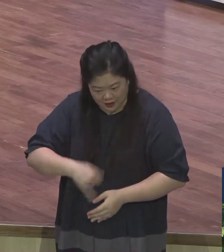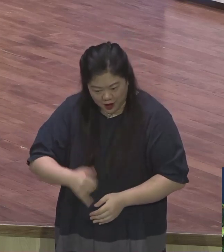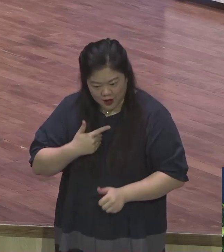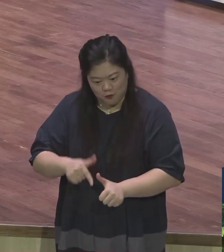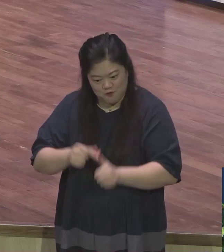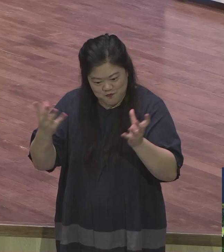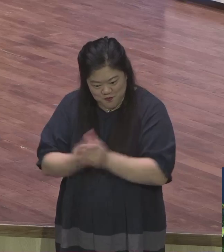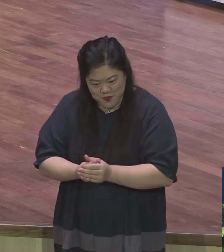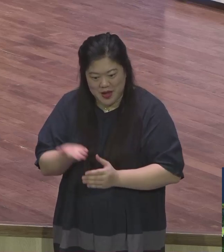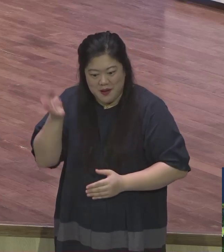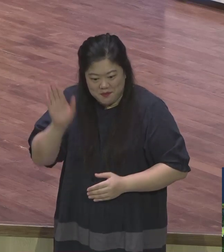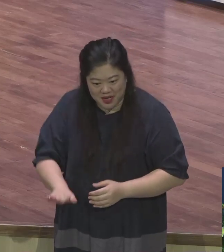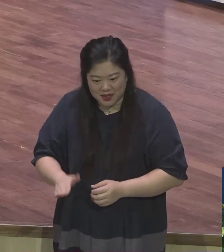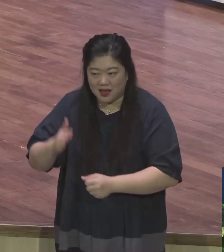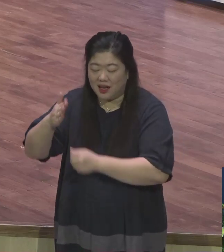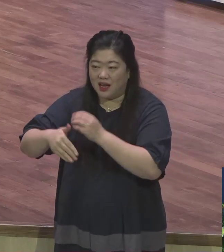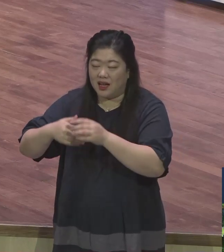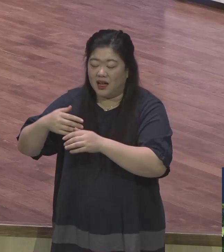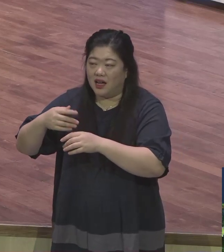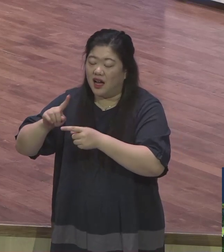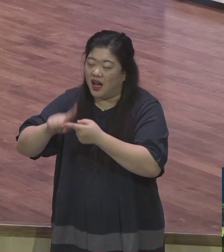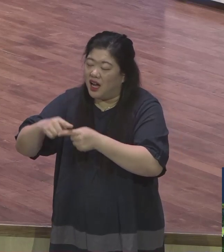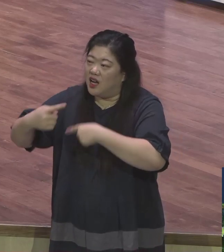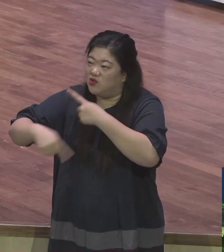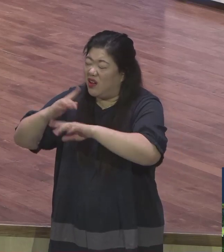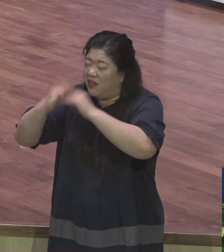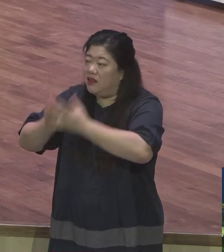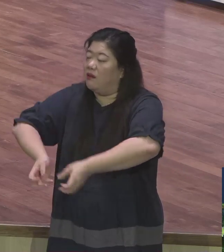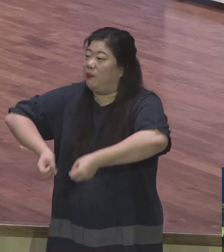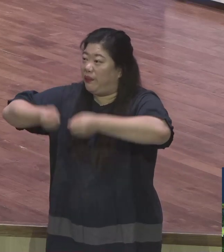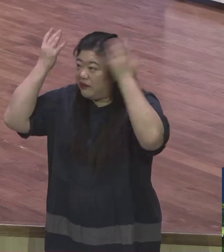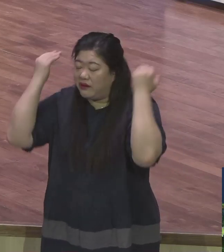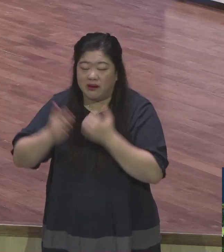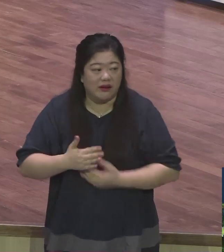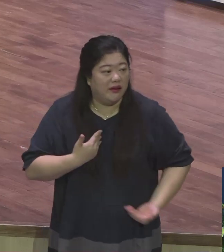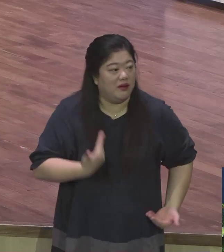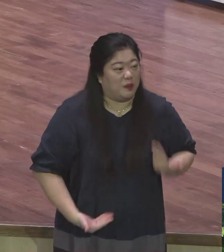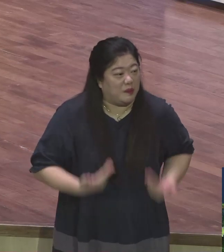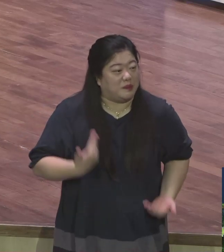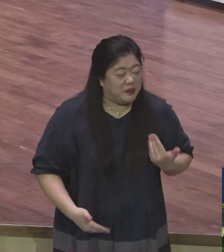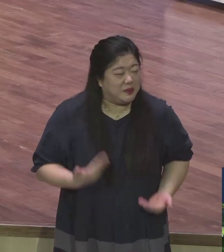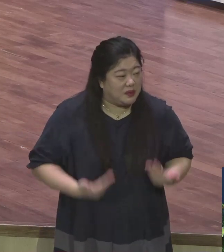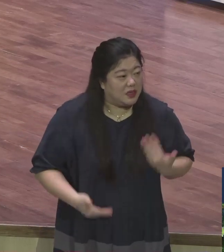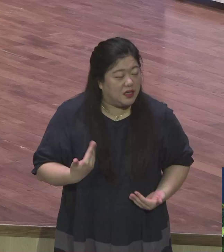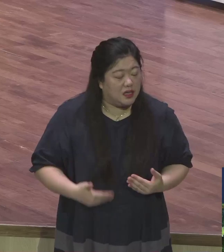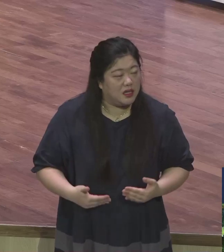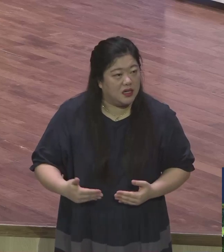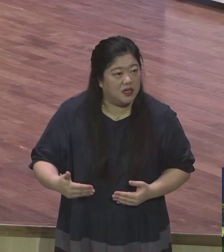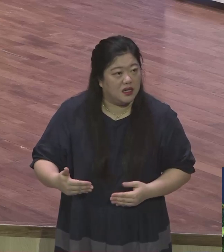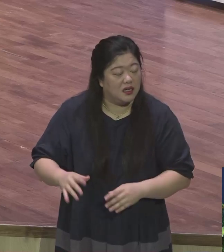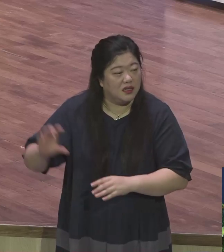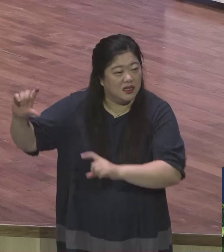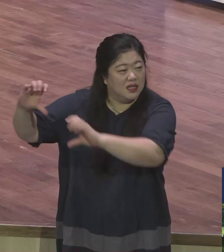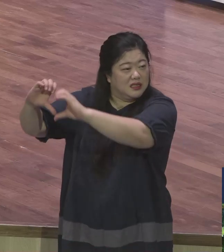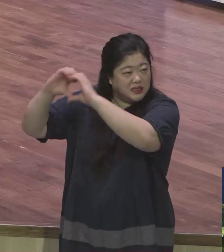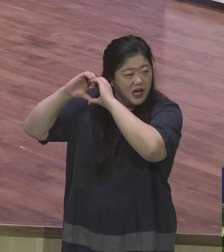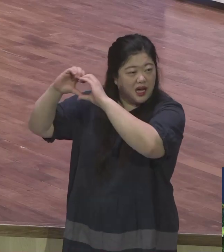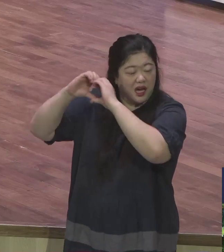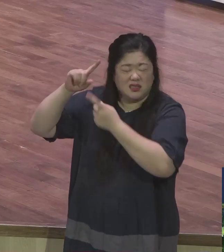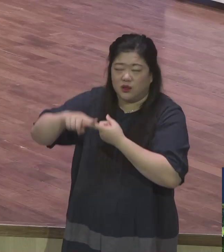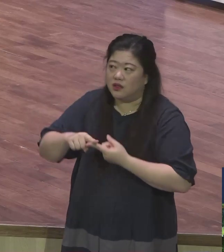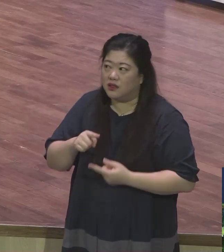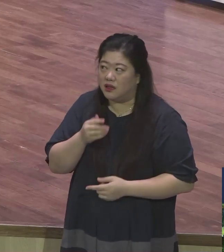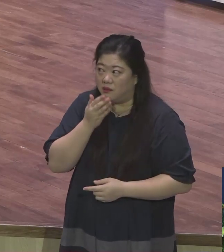사람에도 불구하고 하나님의 사랑을 누구보다 많이 받으십시오. 불구하고 하나님 뜻대로 살지 않는